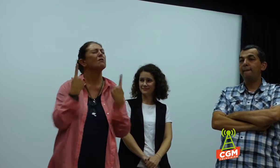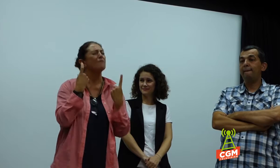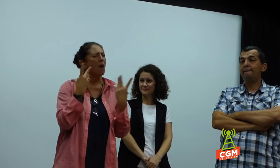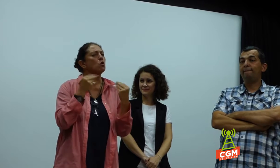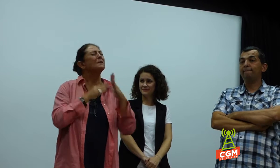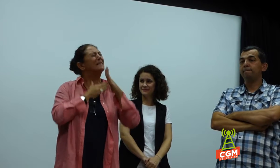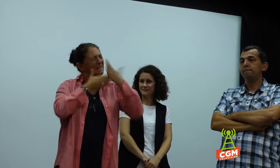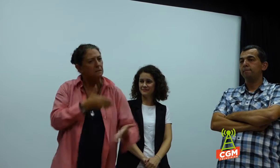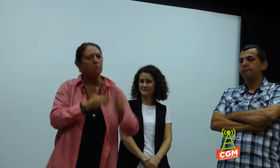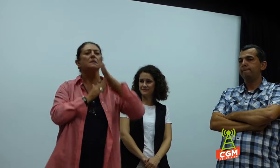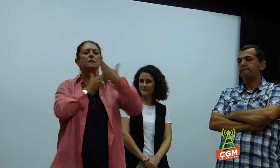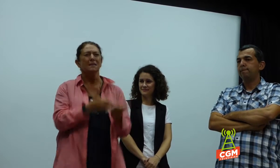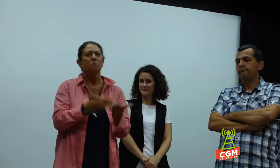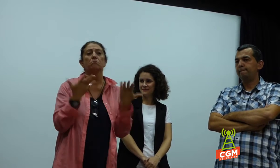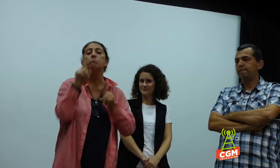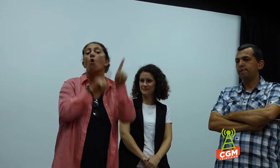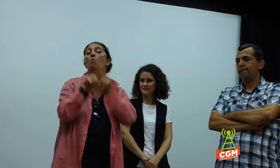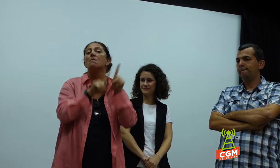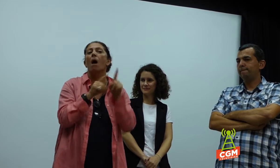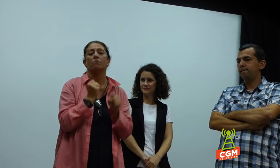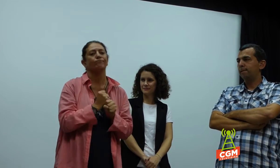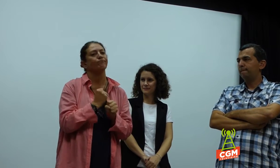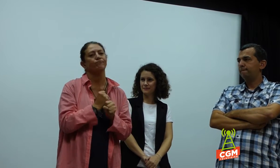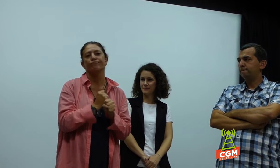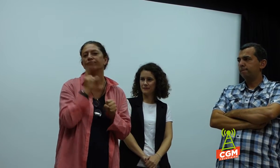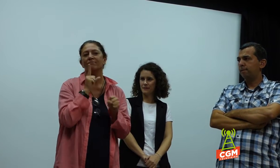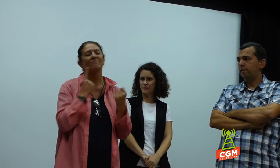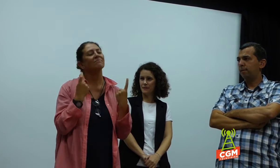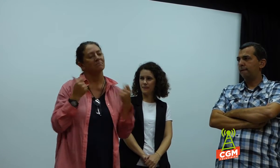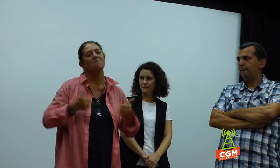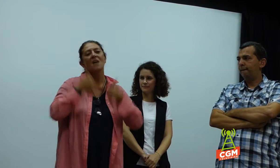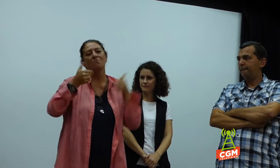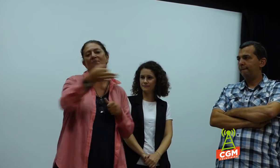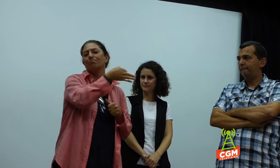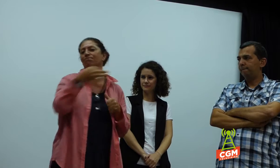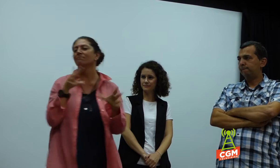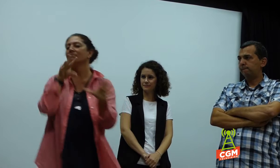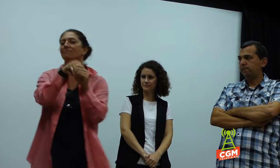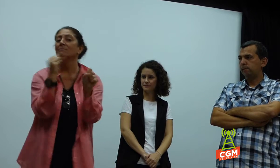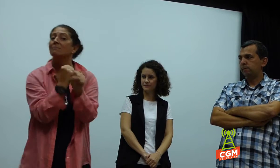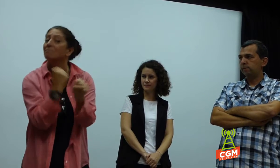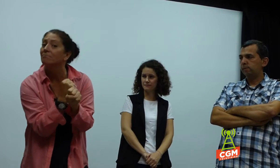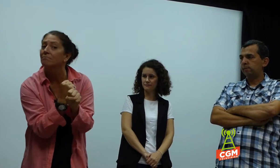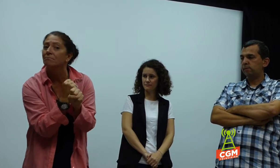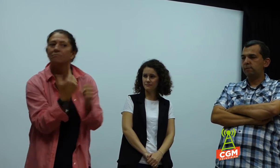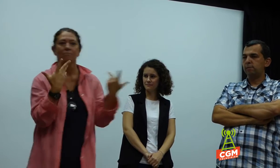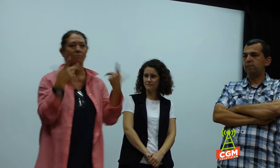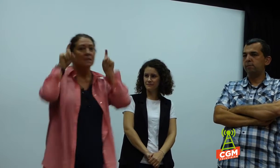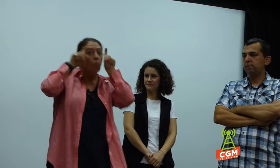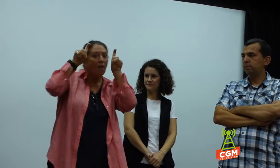sorda tiene una historia de una lucha constante, porque hay muchos problemas, sobre todo también a la hora de encontrar trabajo, un